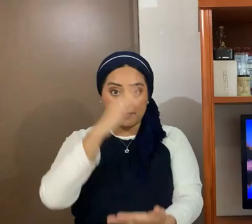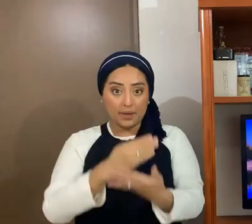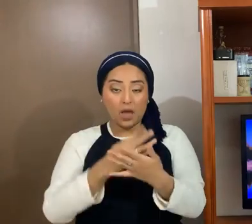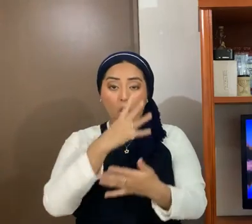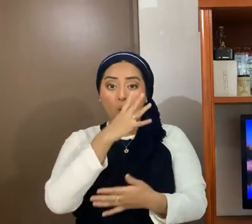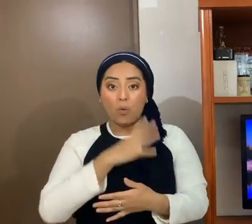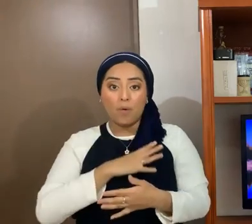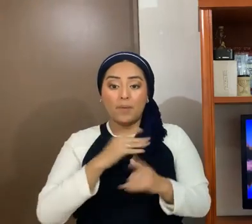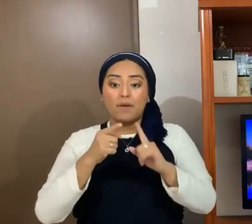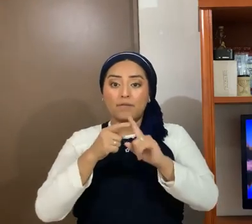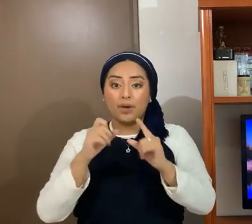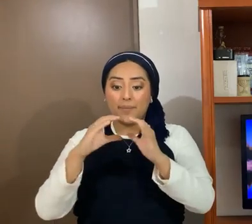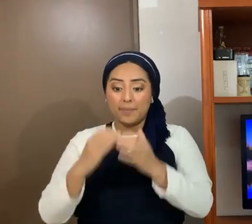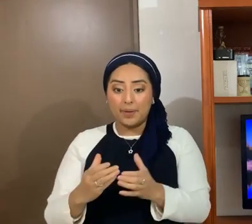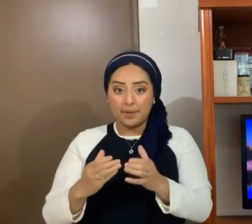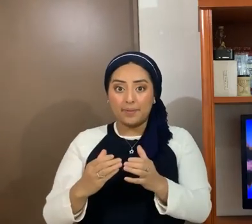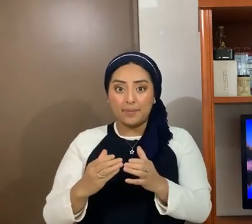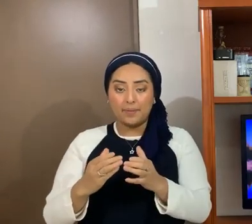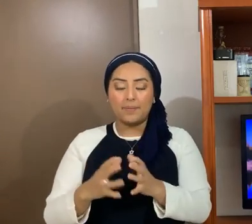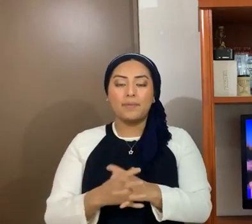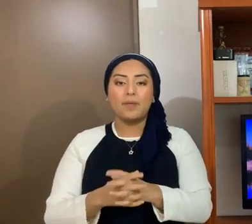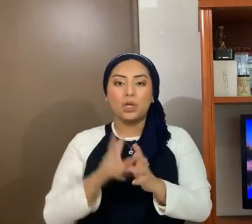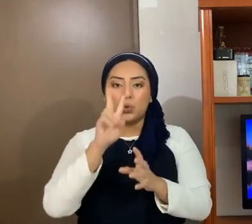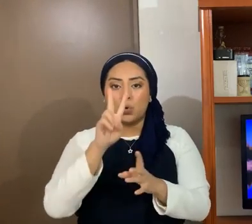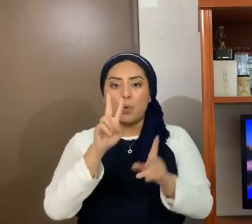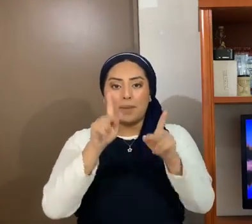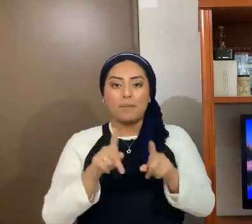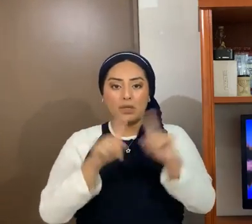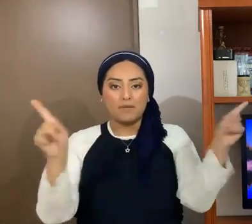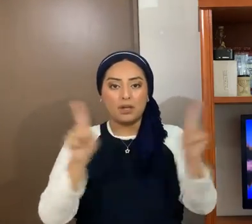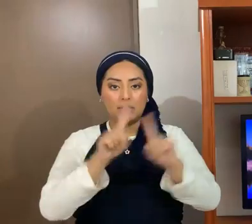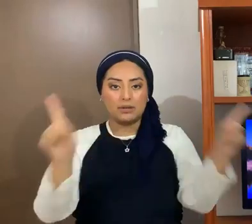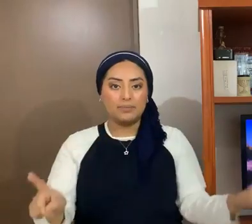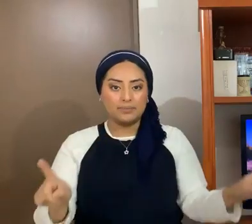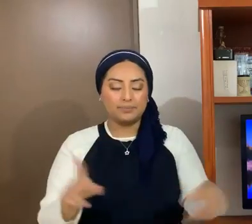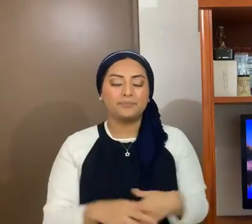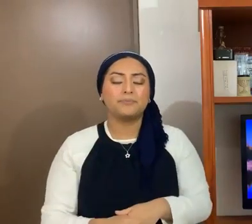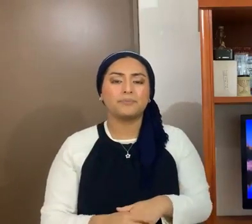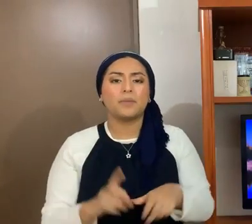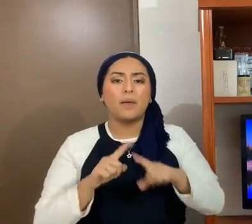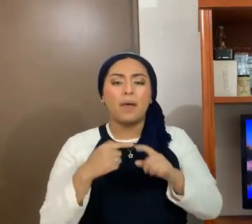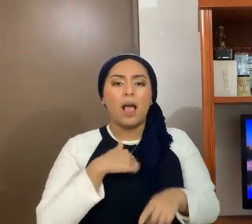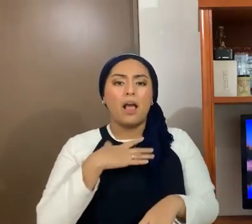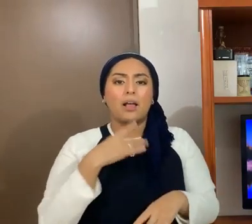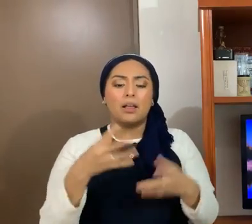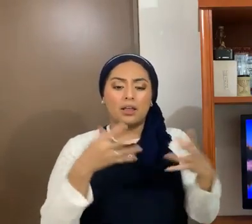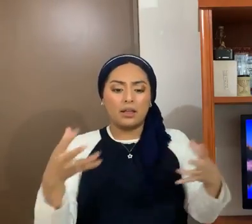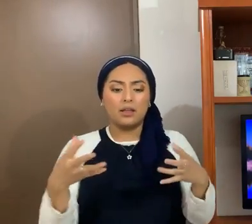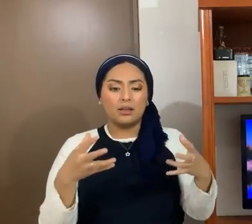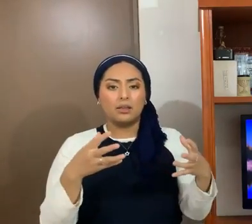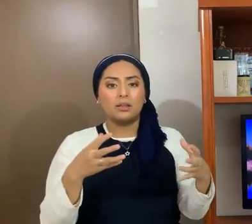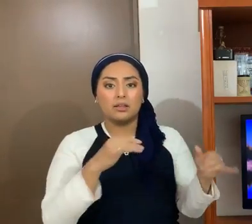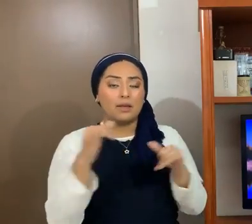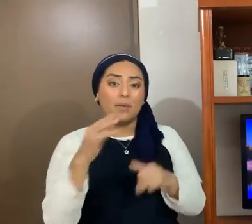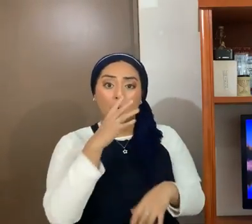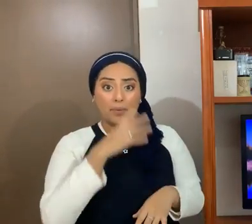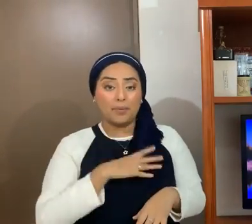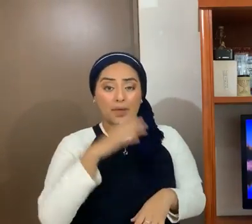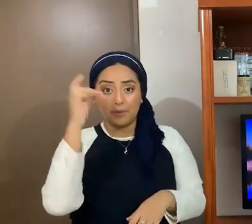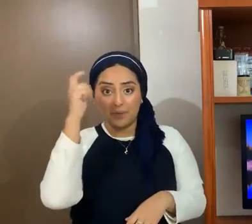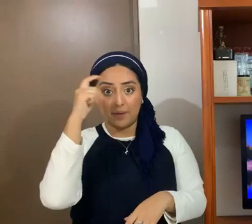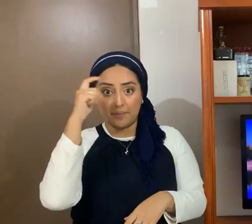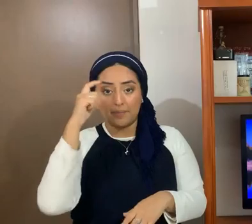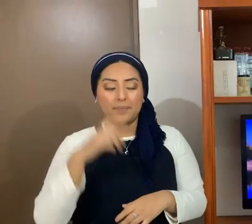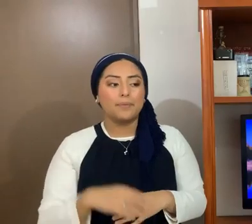de la tribu de Neftalí. Son dos personas diferentes. Pero me gusta mucho porque, al igual que en el caso de las mujeres